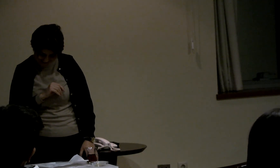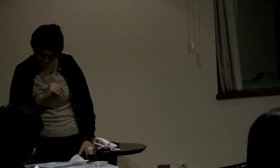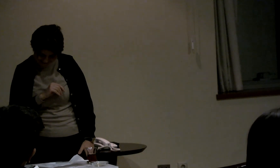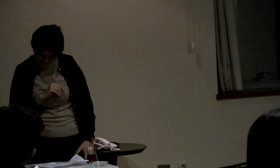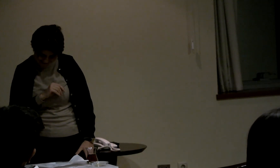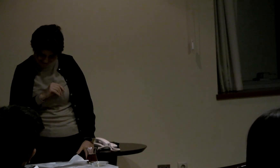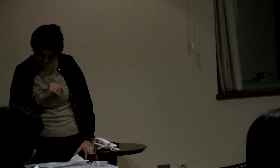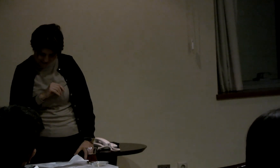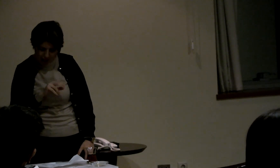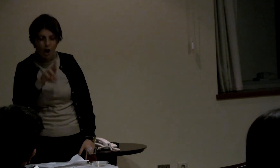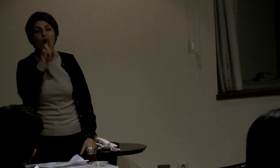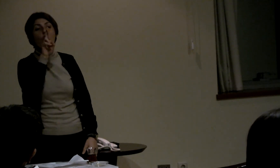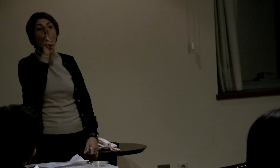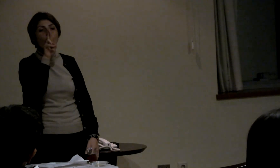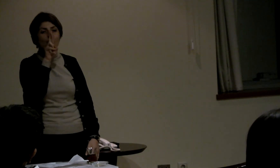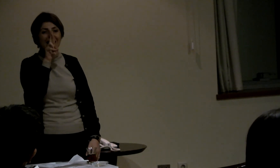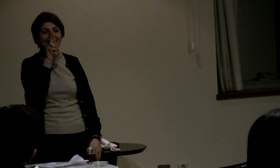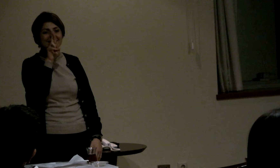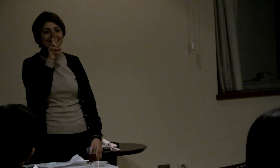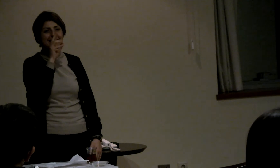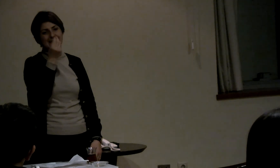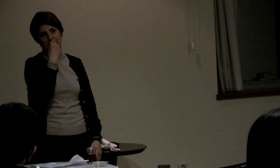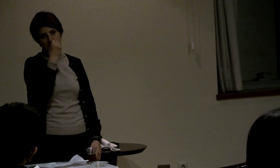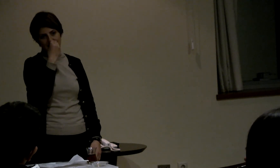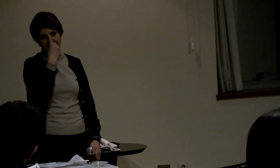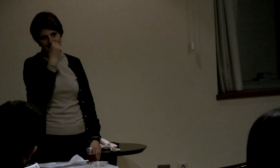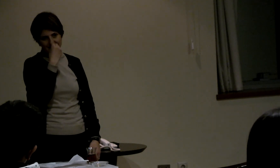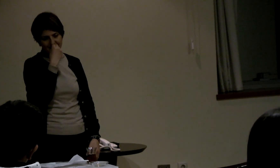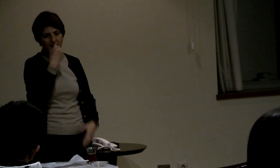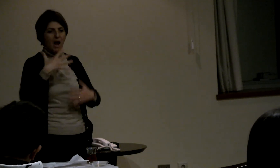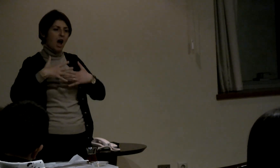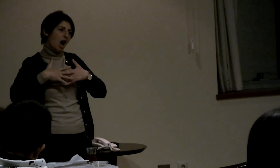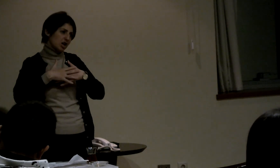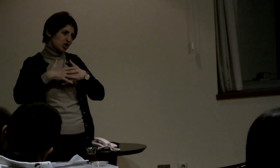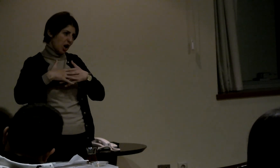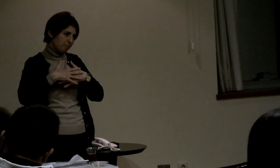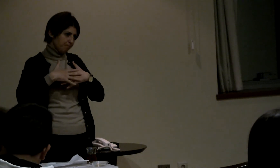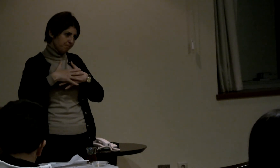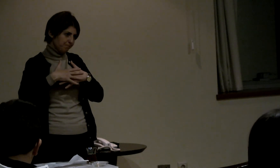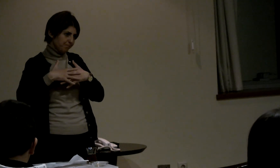öğlen yemeği, akşam